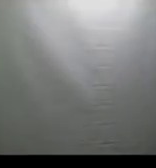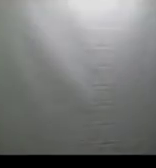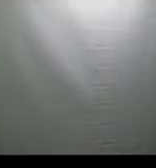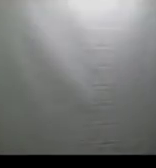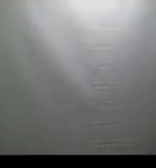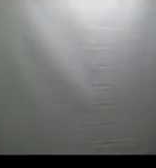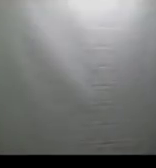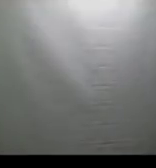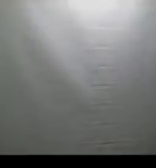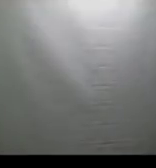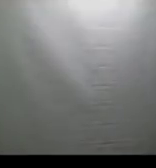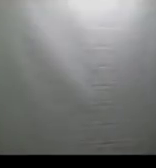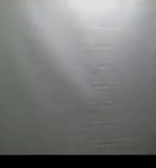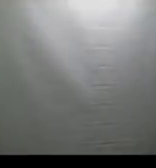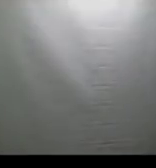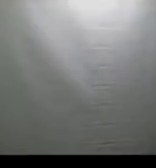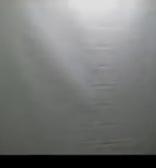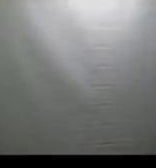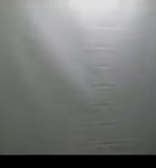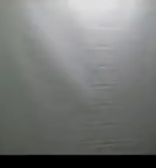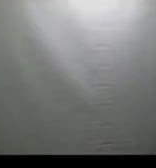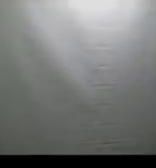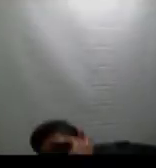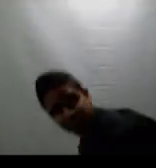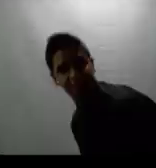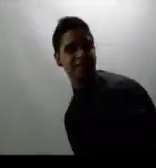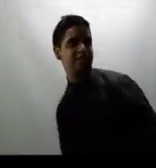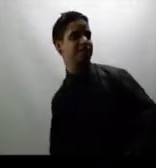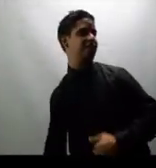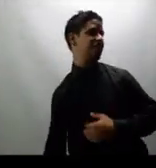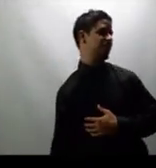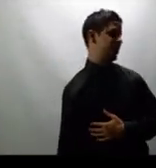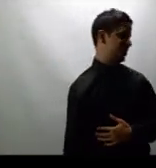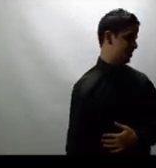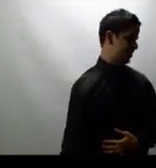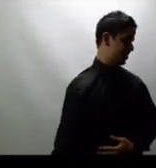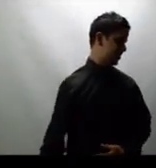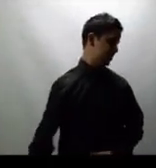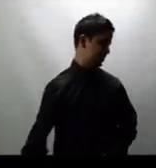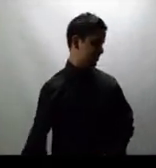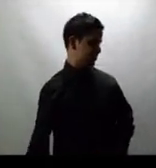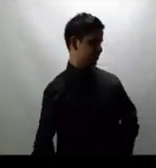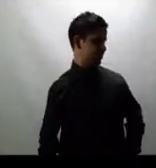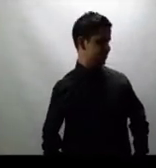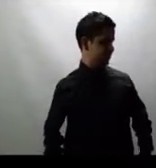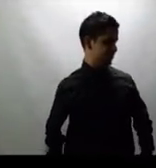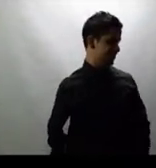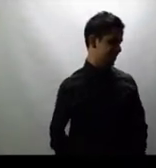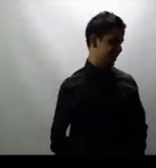vídeo internet o diseño gráfico salte del bonche y ve a media boom